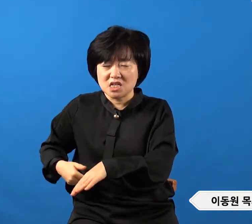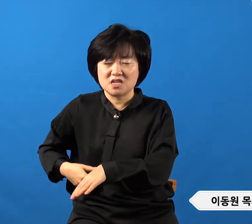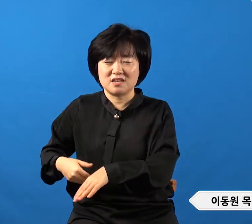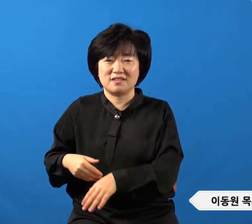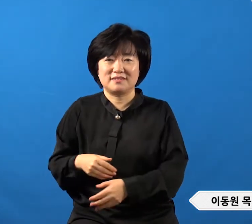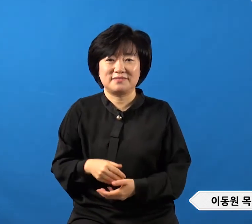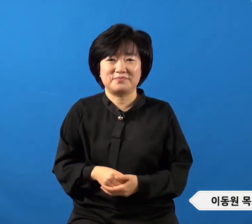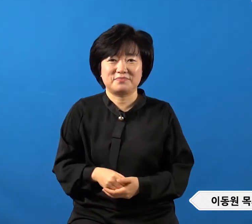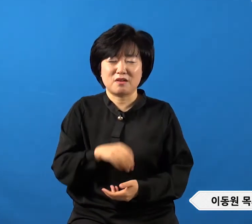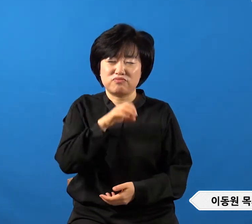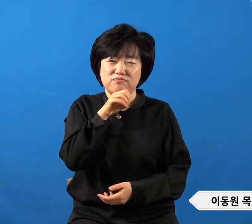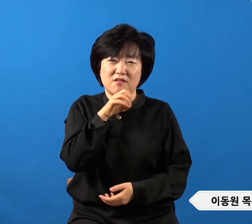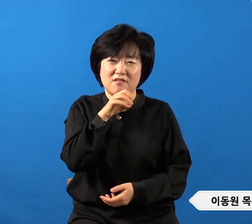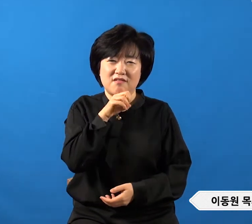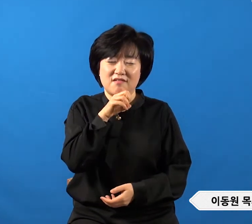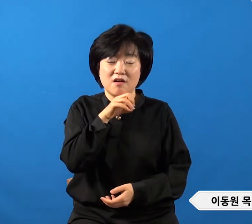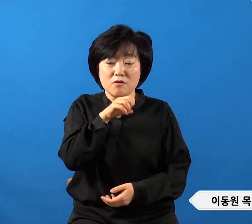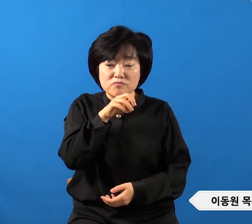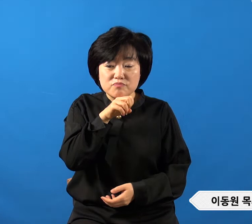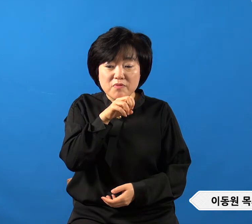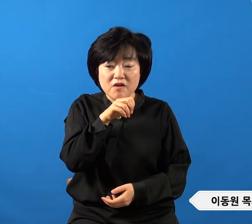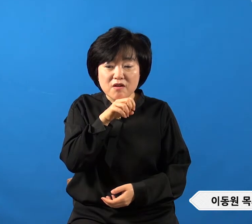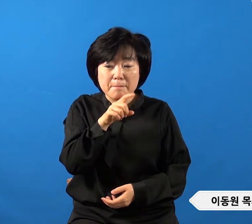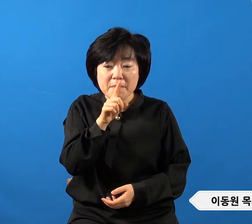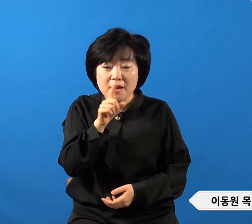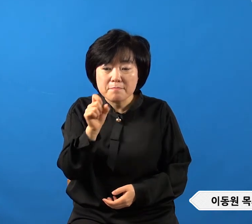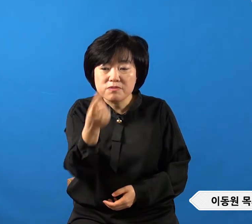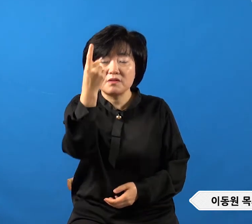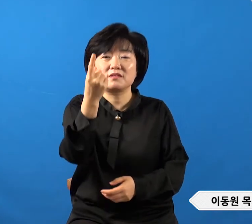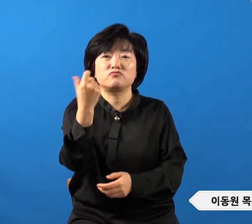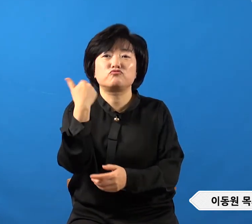불평을 시작했어요. 근데 이 불평을 시작한 사람들이 누구예요?